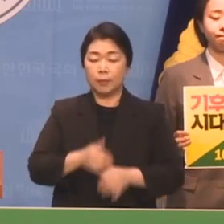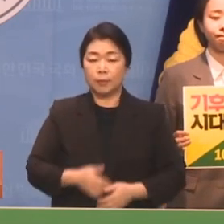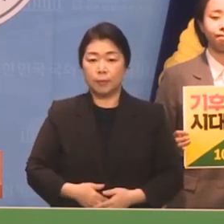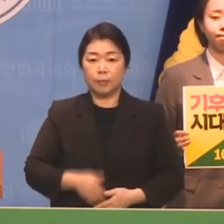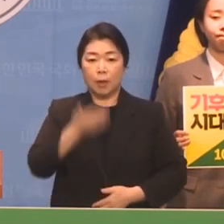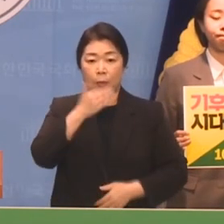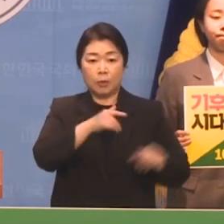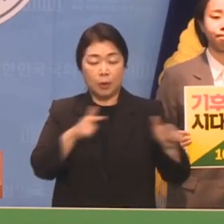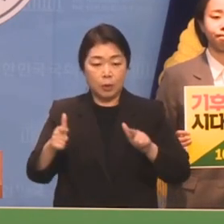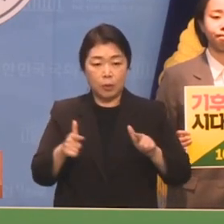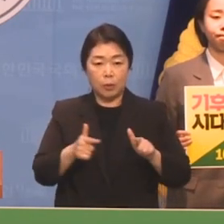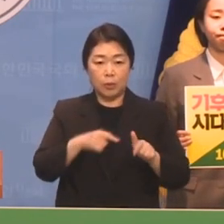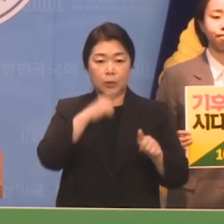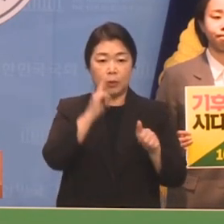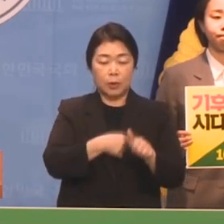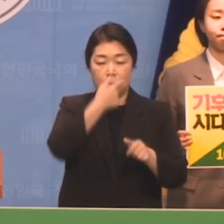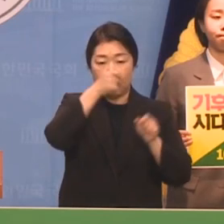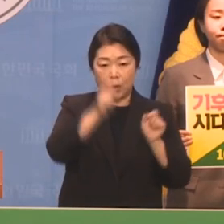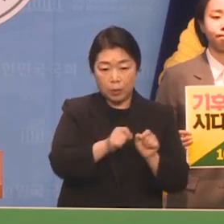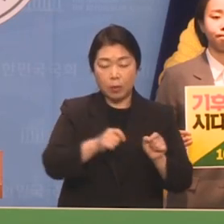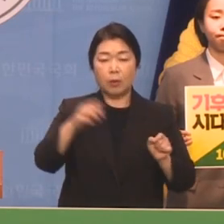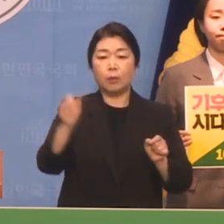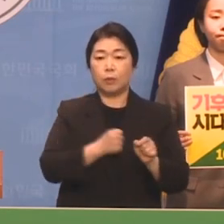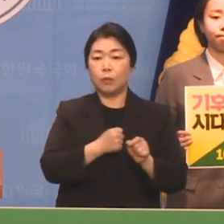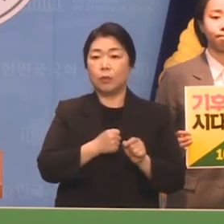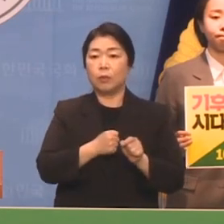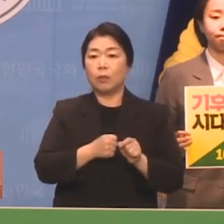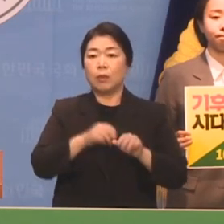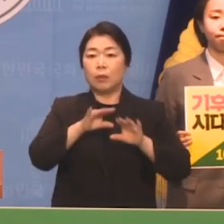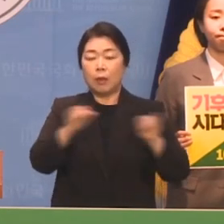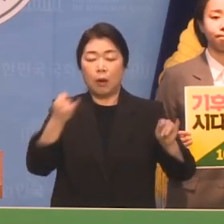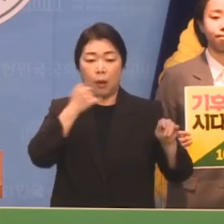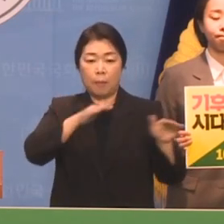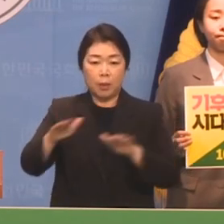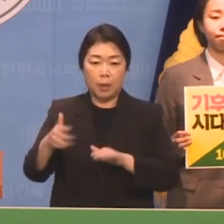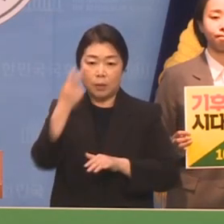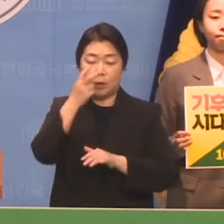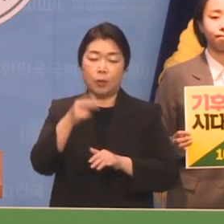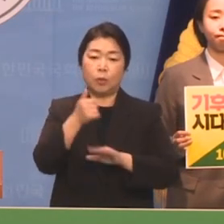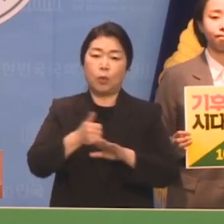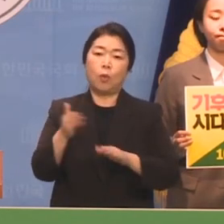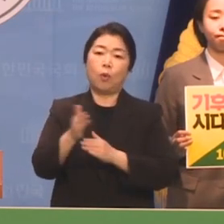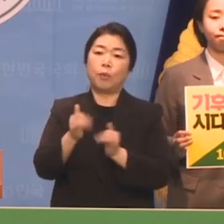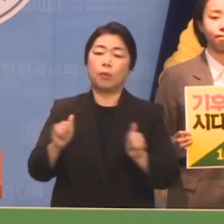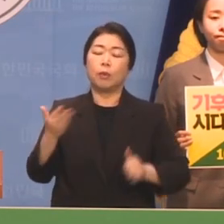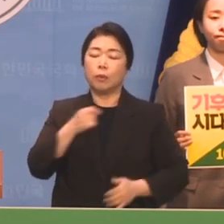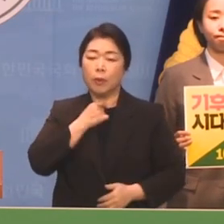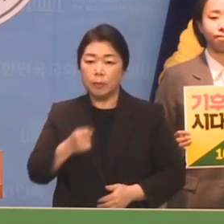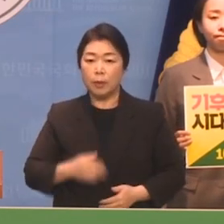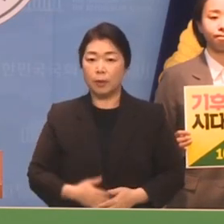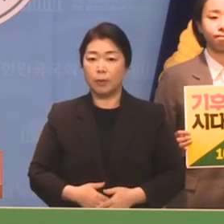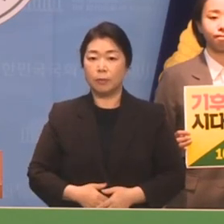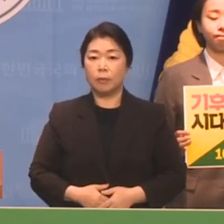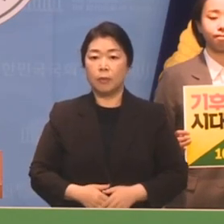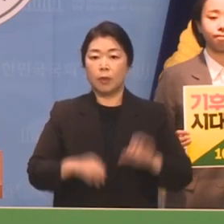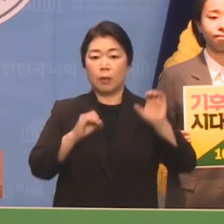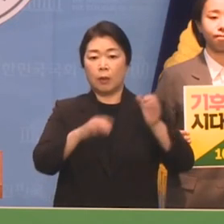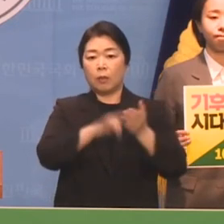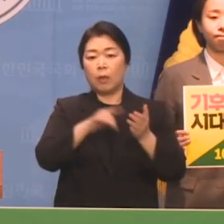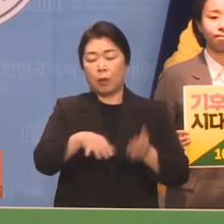생산하면서 땅과 바다를 지키는 농어민이 될 겁니다. 탄소세를 내면서 에너지 사용량을